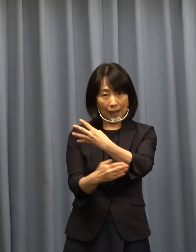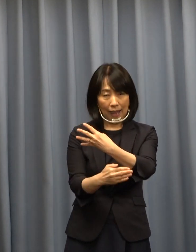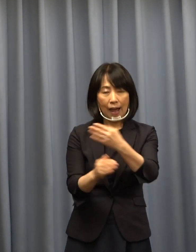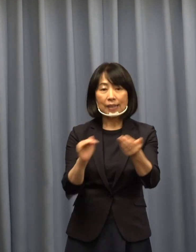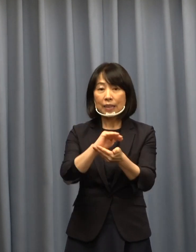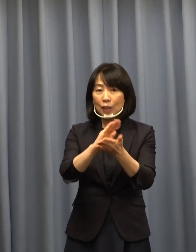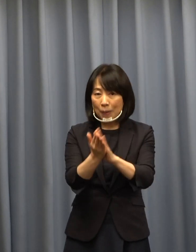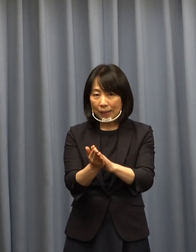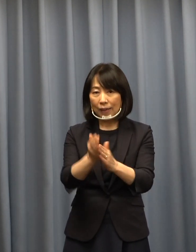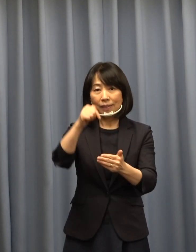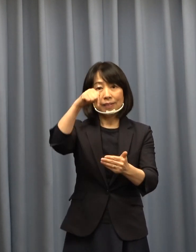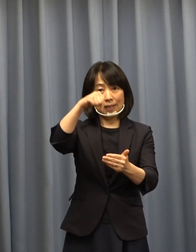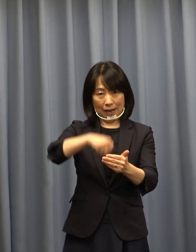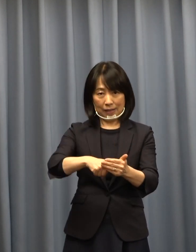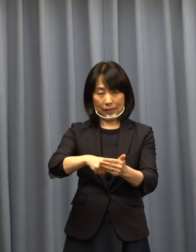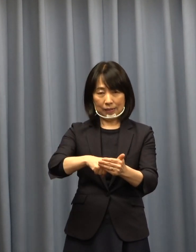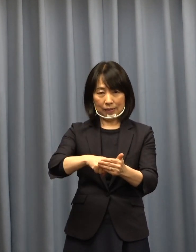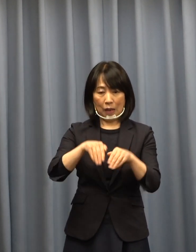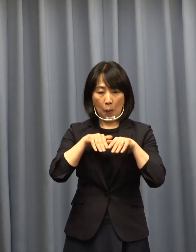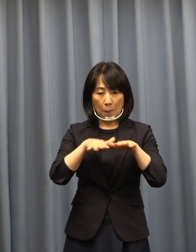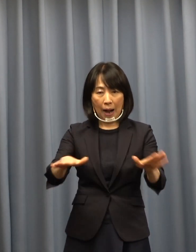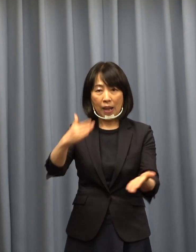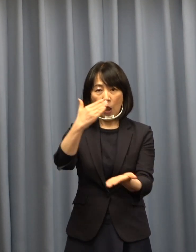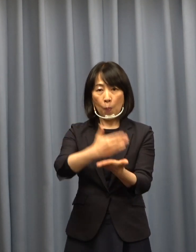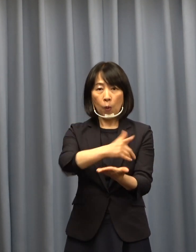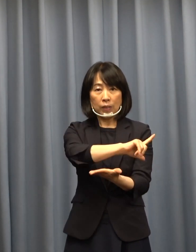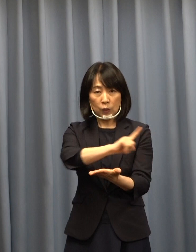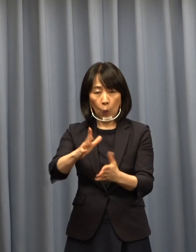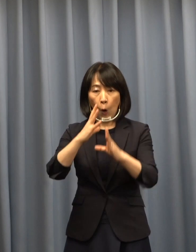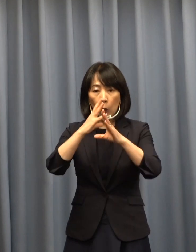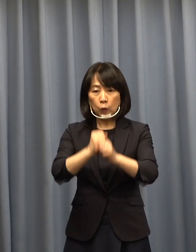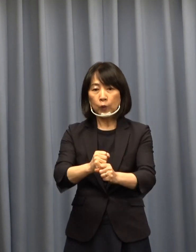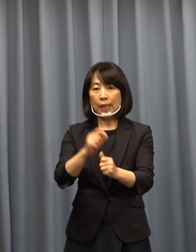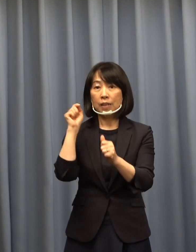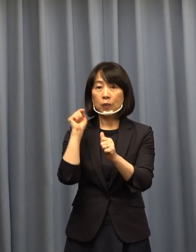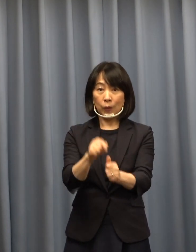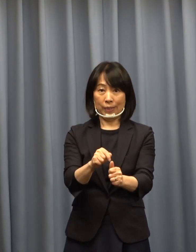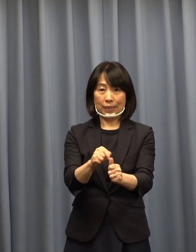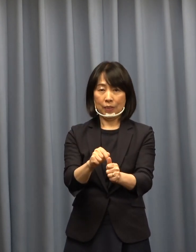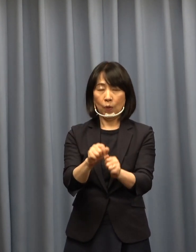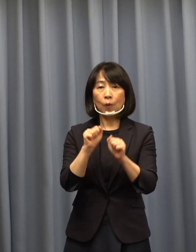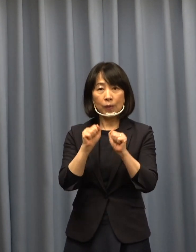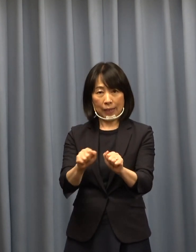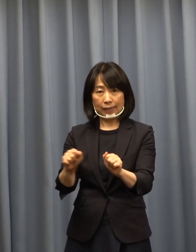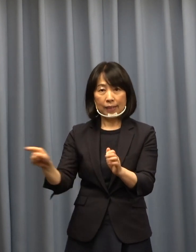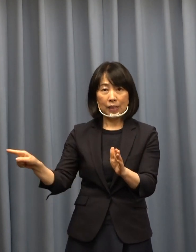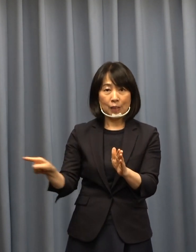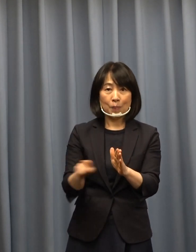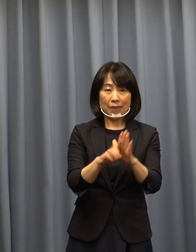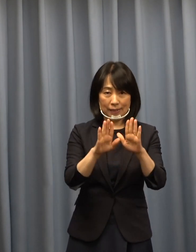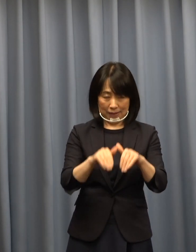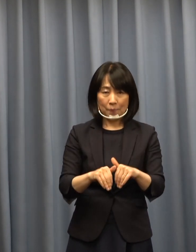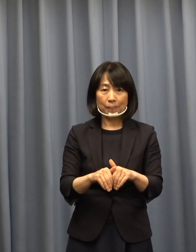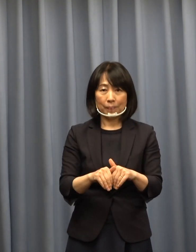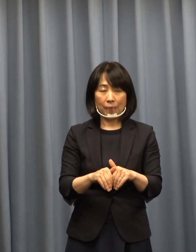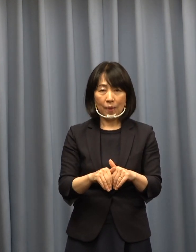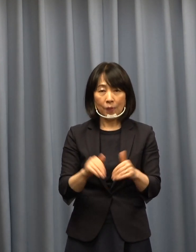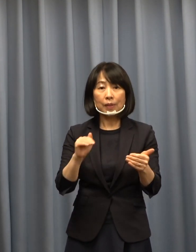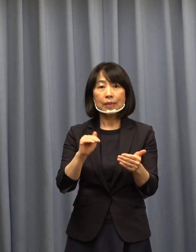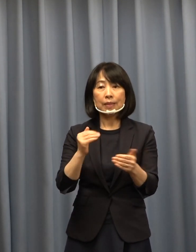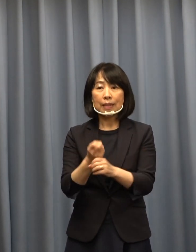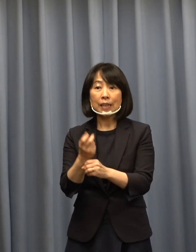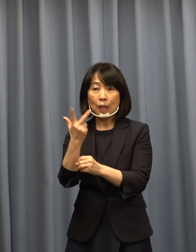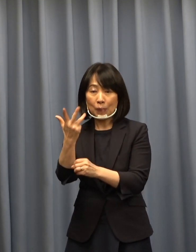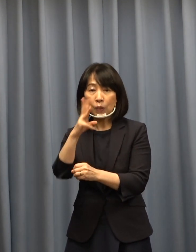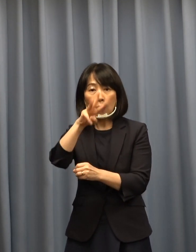に、まん延防止等重点措置が適用され、当初は埼玉市